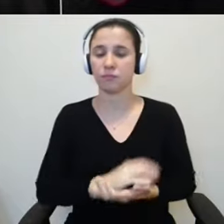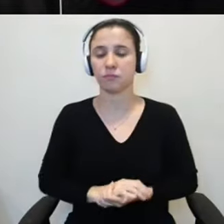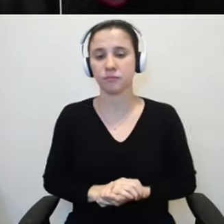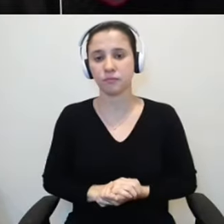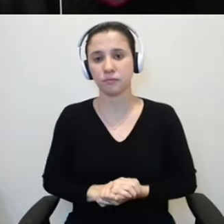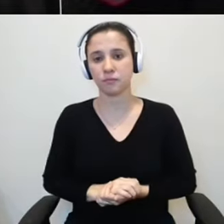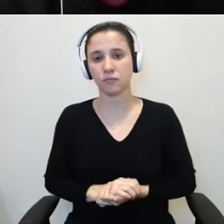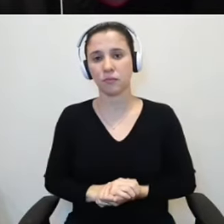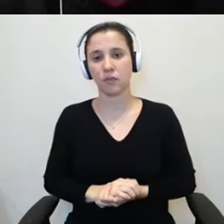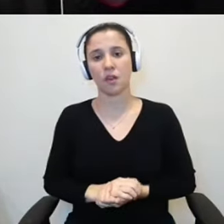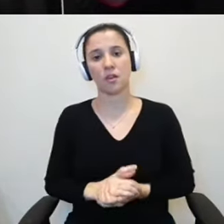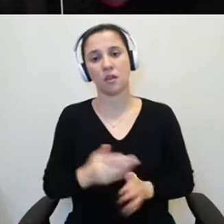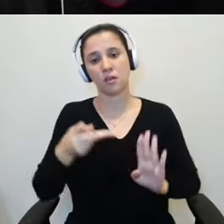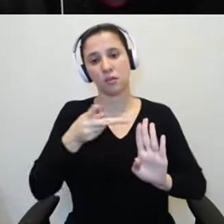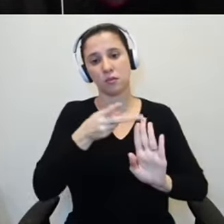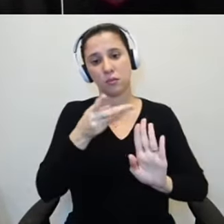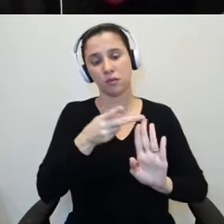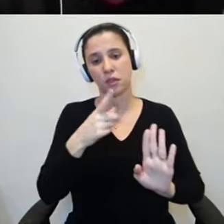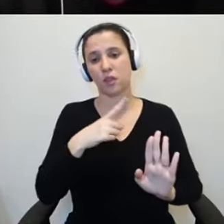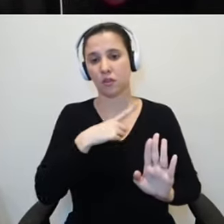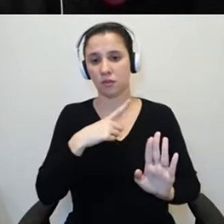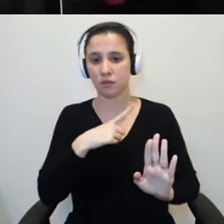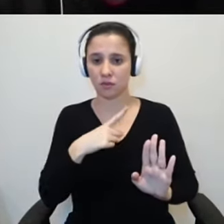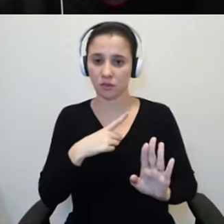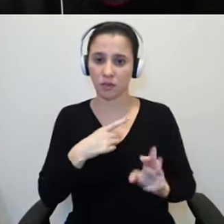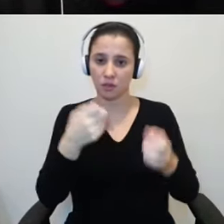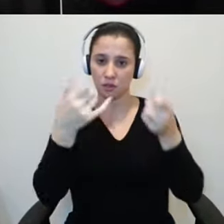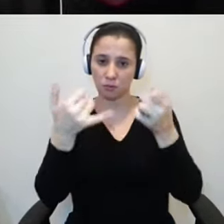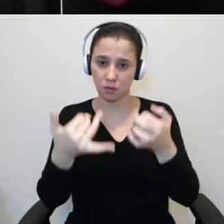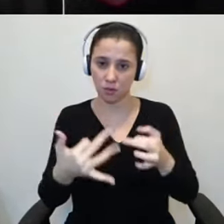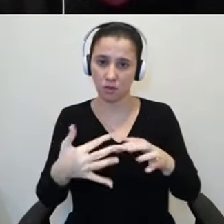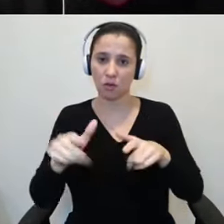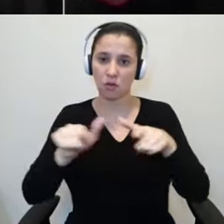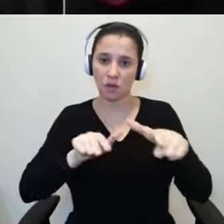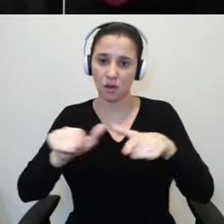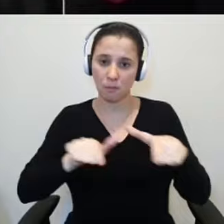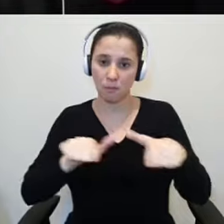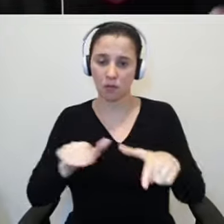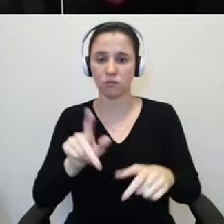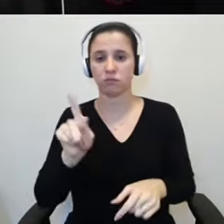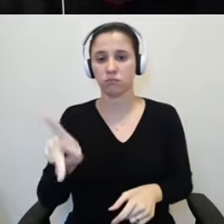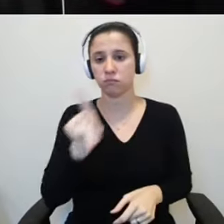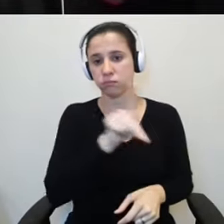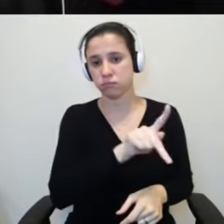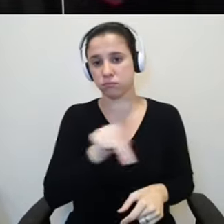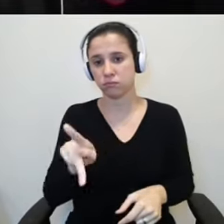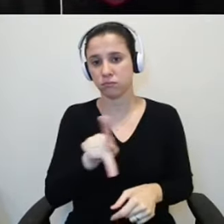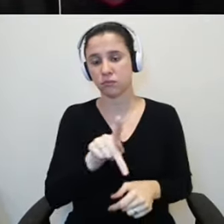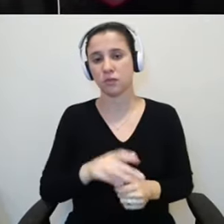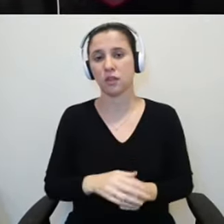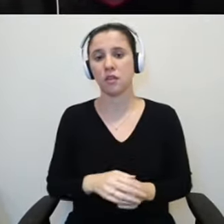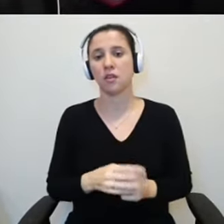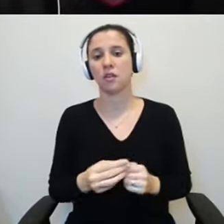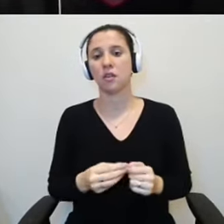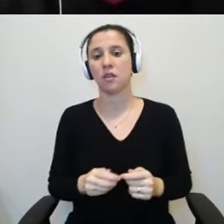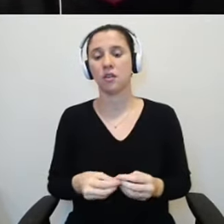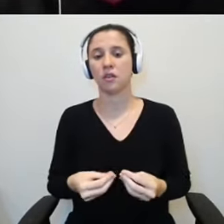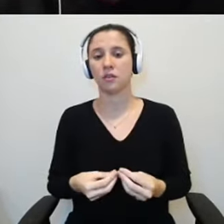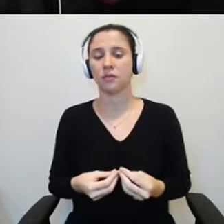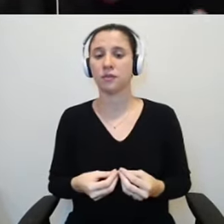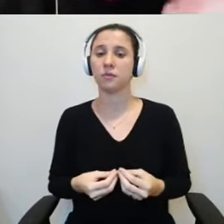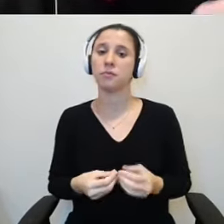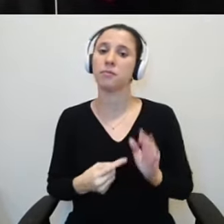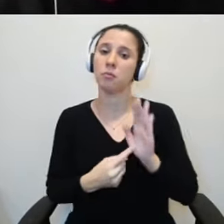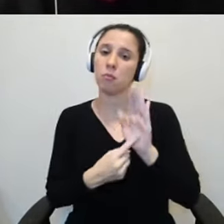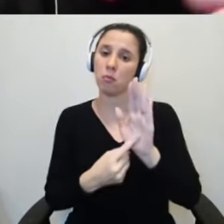do trabalho discente efetivo. Depois vocês procurem isso nessa portaria. Ela dá justamente possibilidades